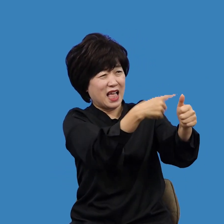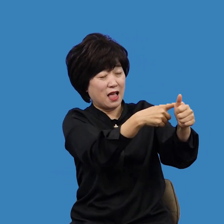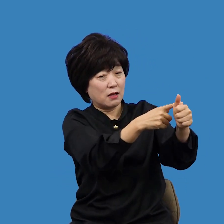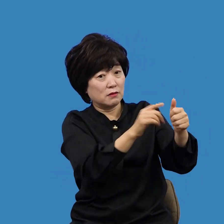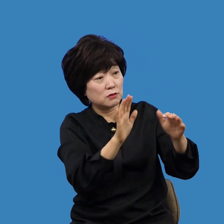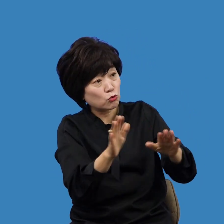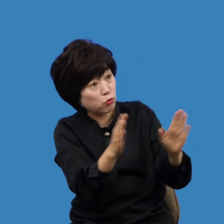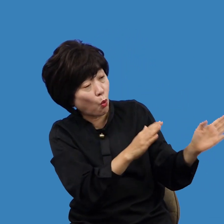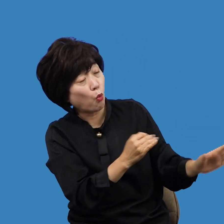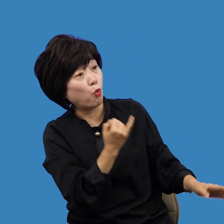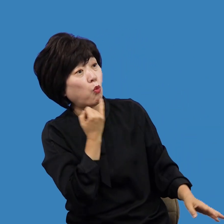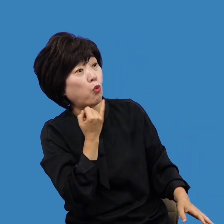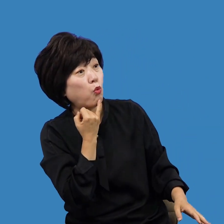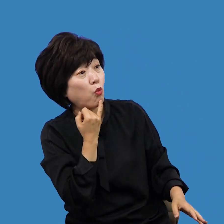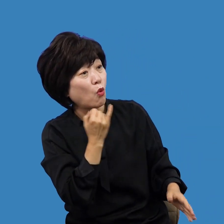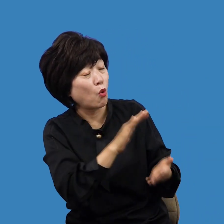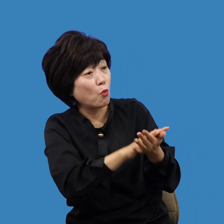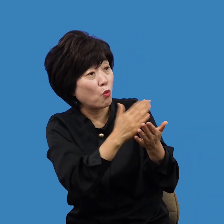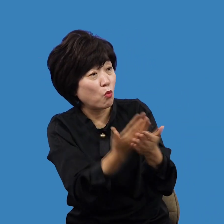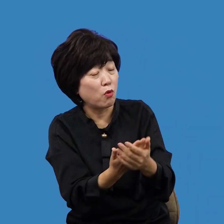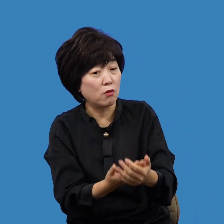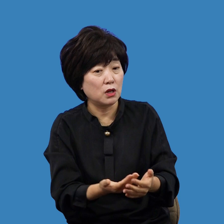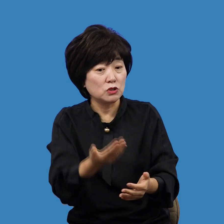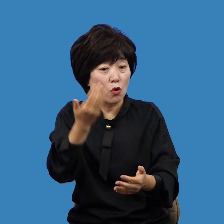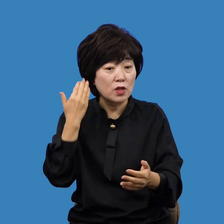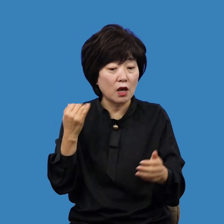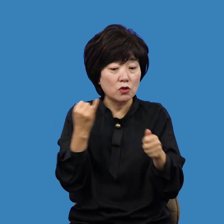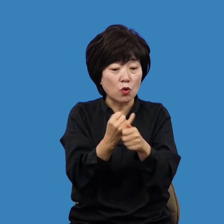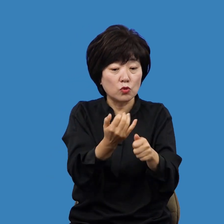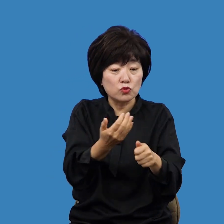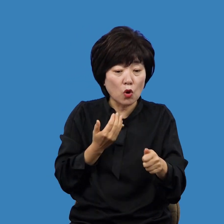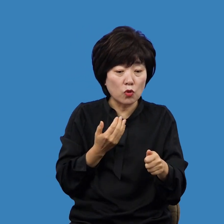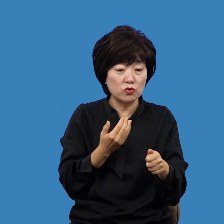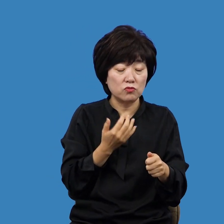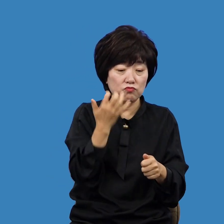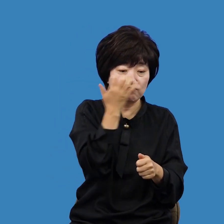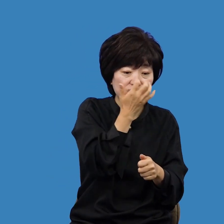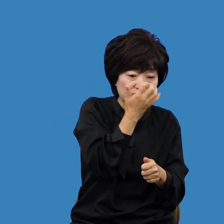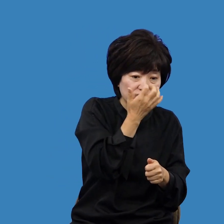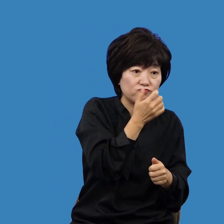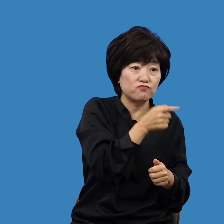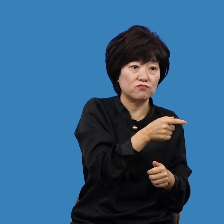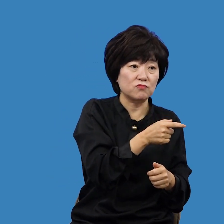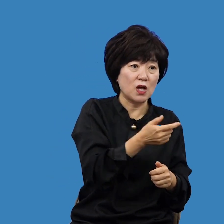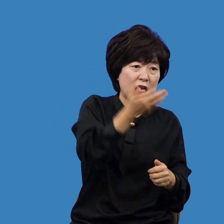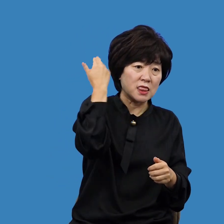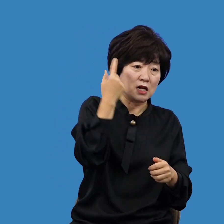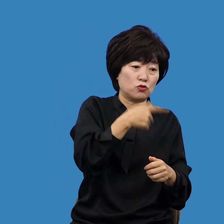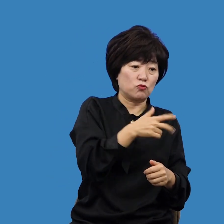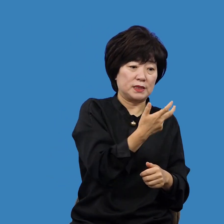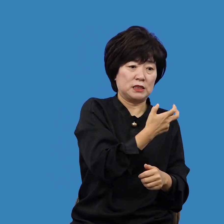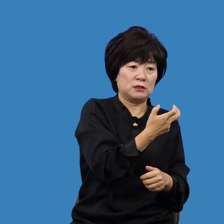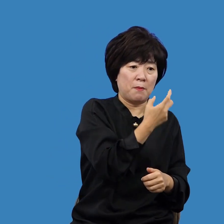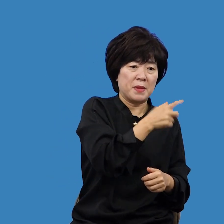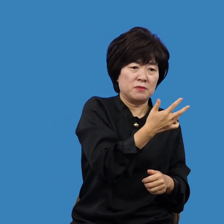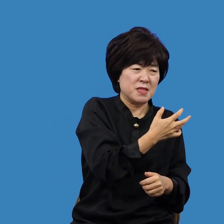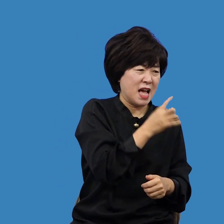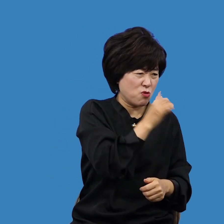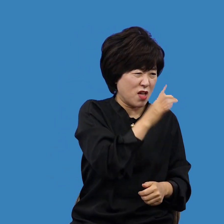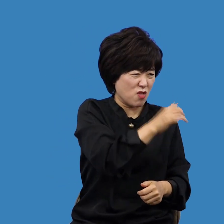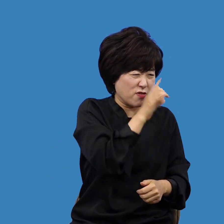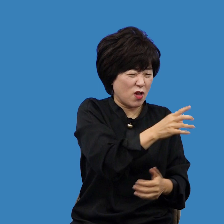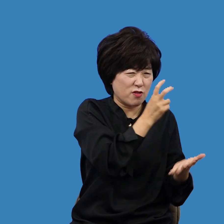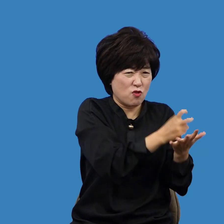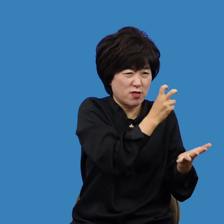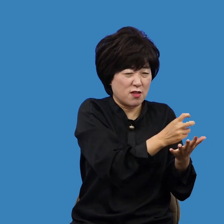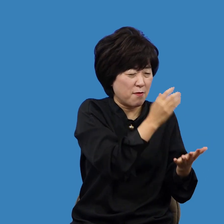그래. 뭐 예를 들면은 혼전 성관계 뭐 이런 문제도 여러분 70년대 80년대까지만 해도 그건 잘못된 거야.